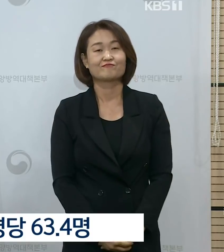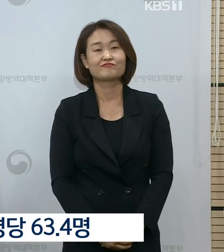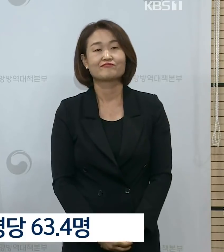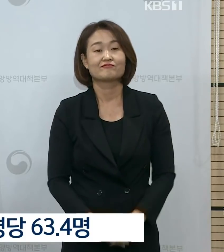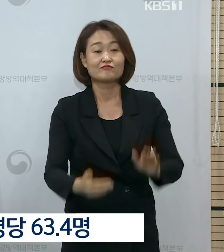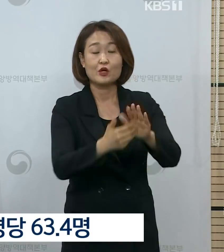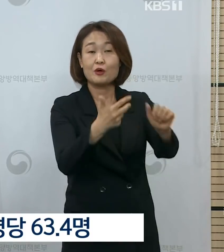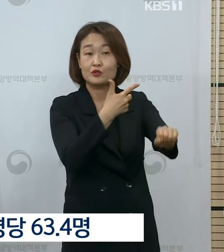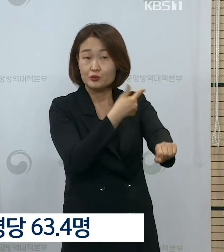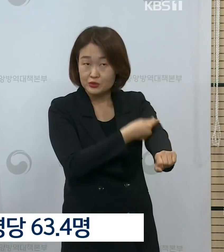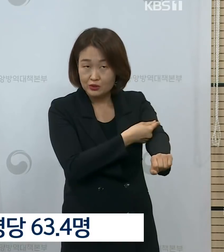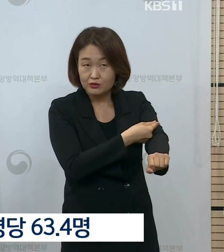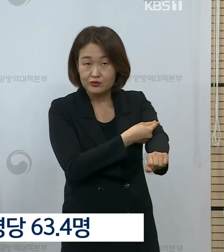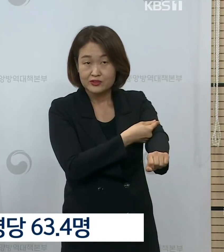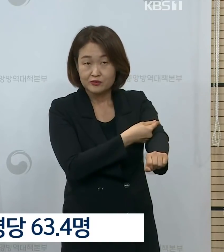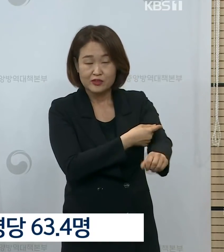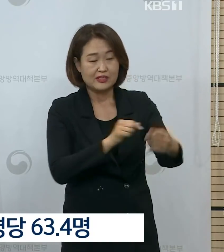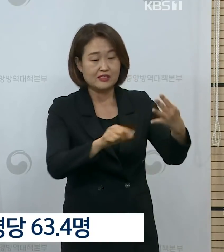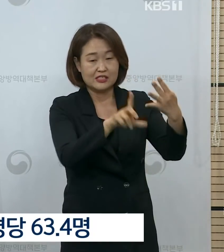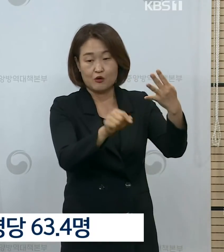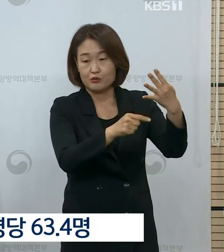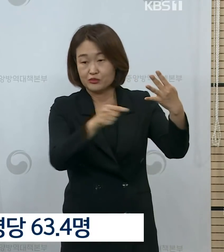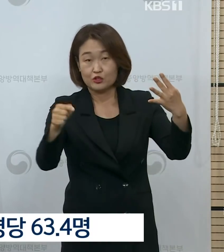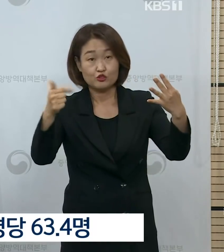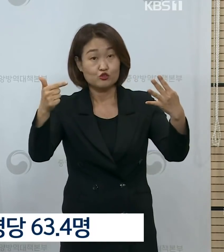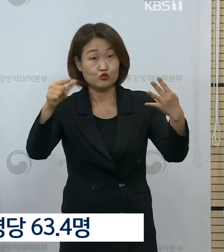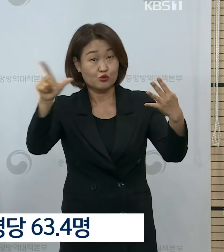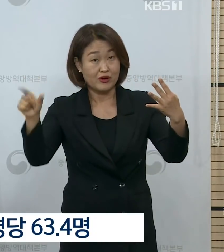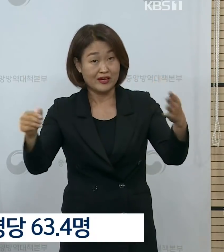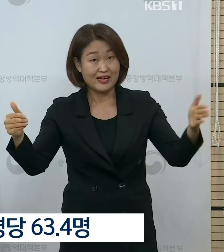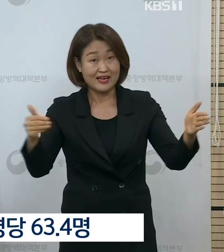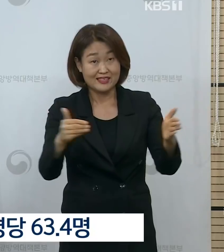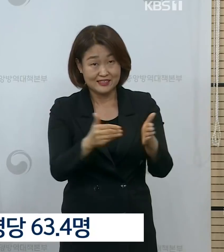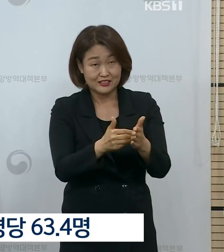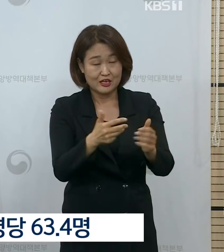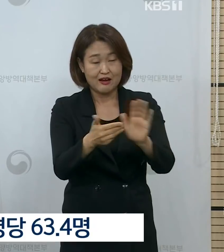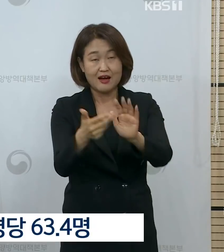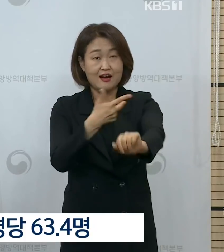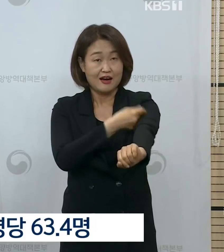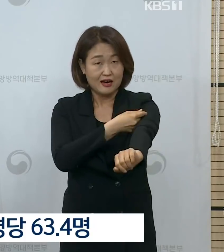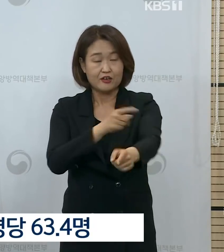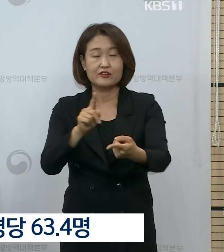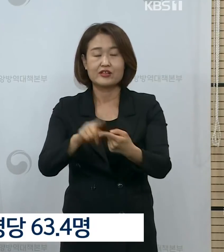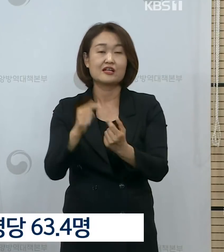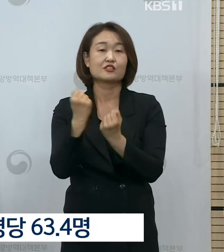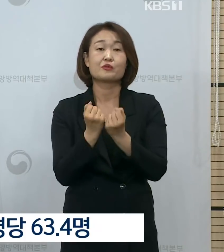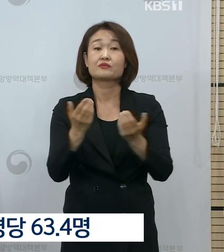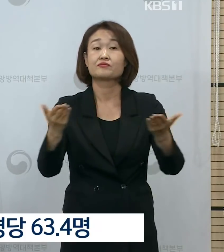다음은 예방접종, 2분기 예방접종 보완 계획에 대해서 말씀을 드리겠습니다.